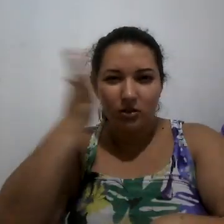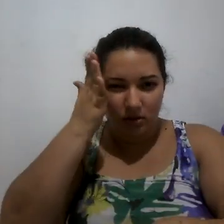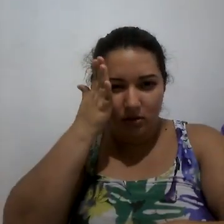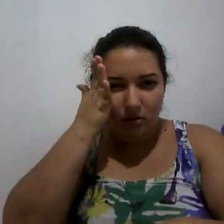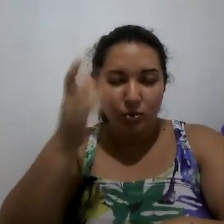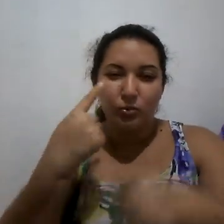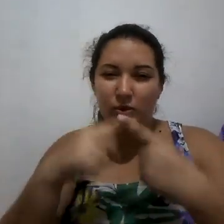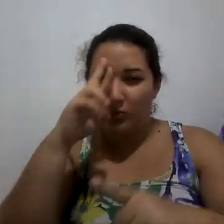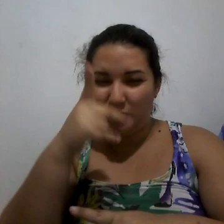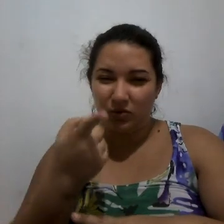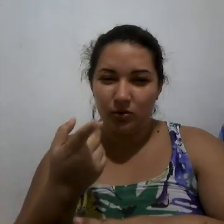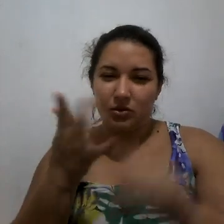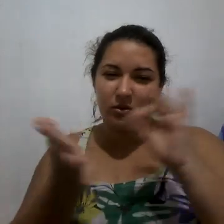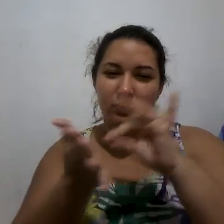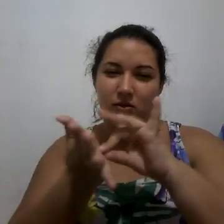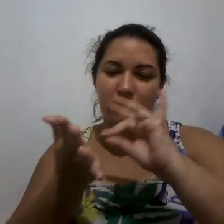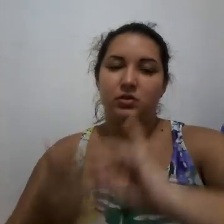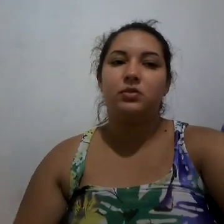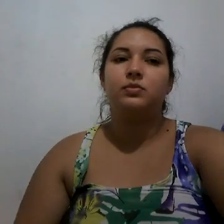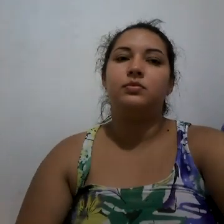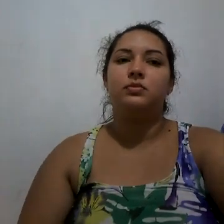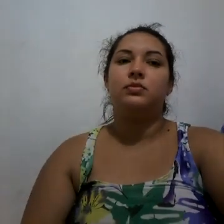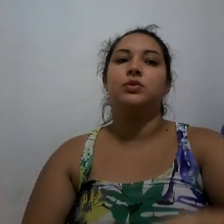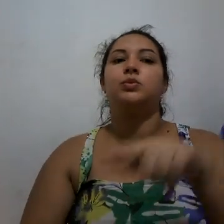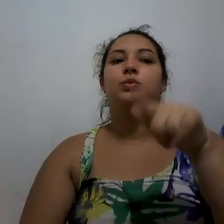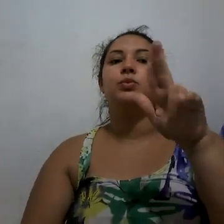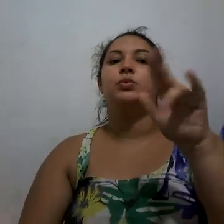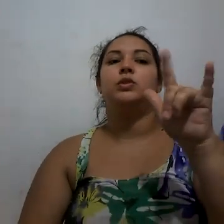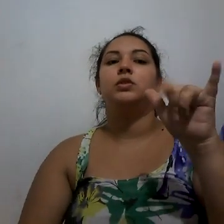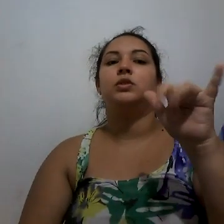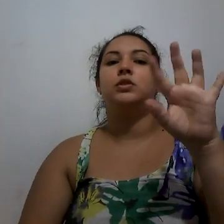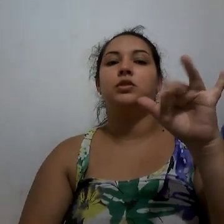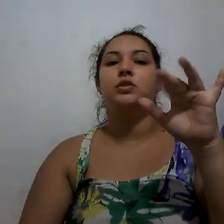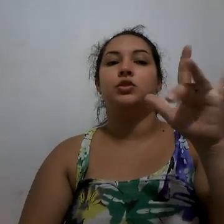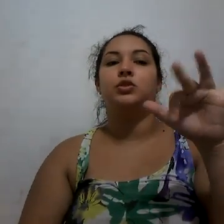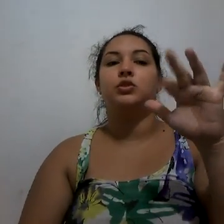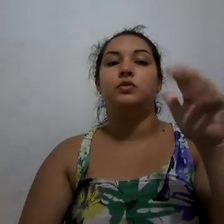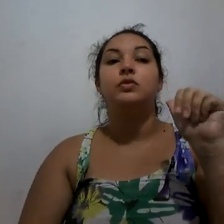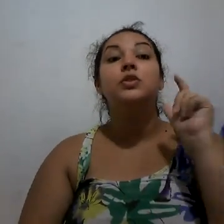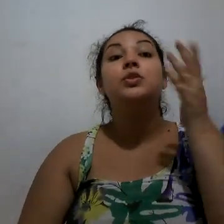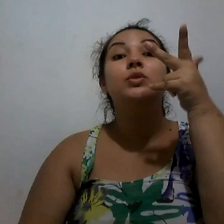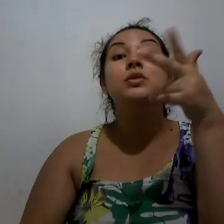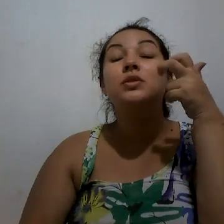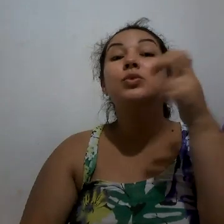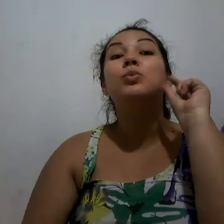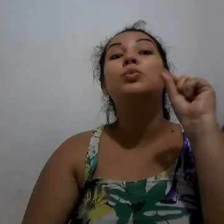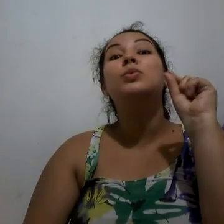quantitativa. Foque nisso. Qualitativa, eu quero descobrir. Ok. Quantitativa